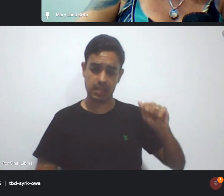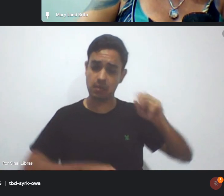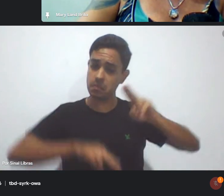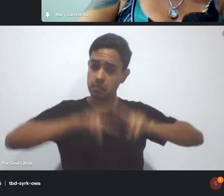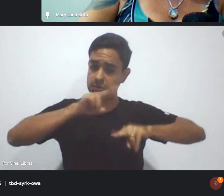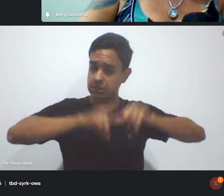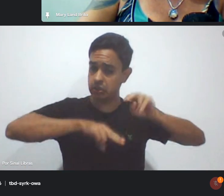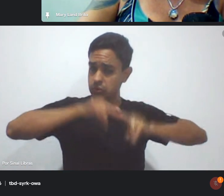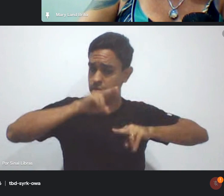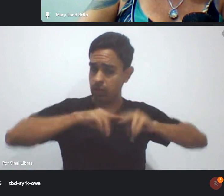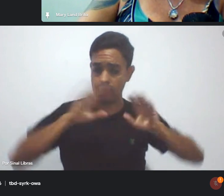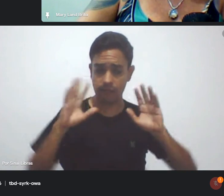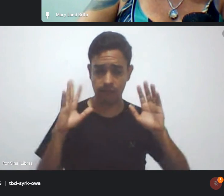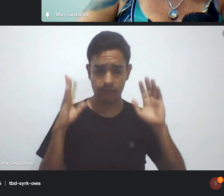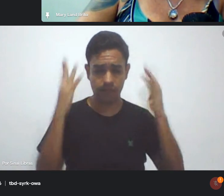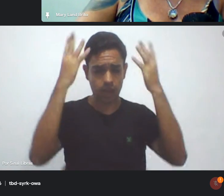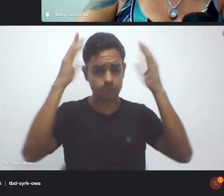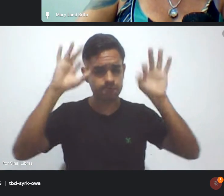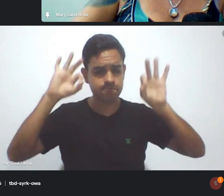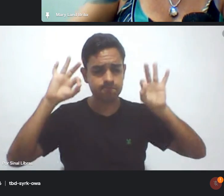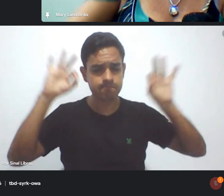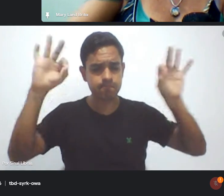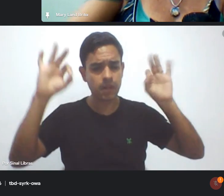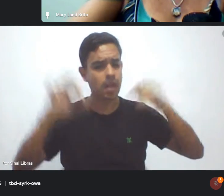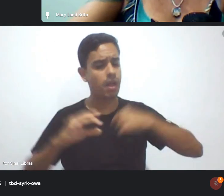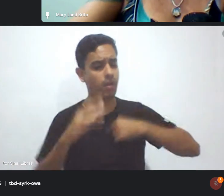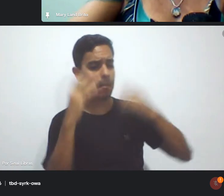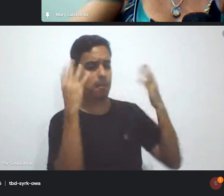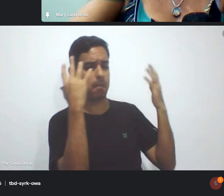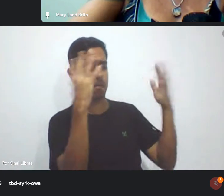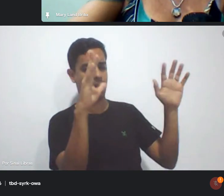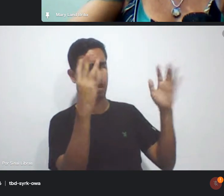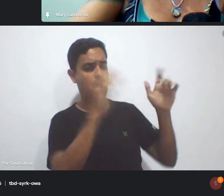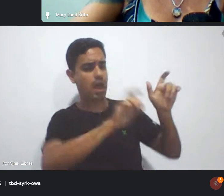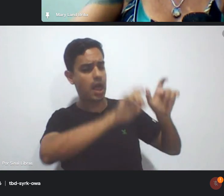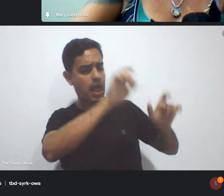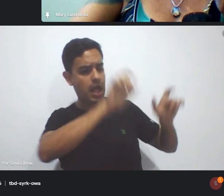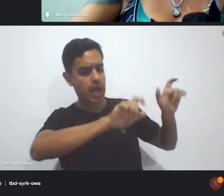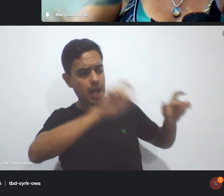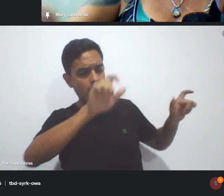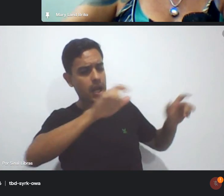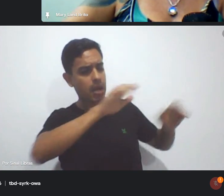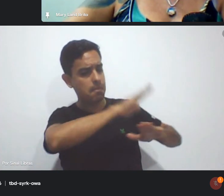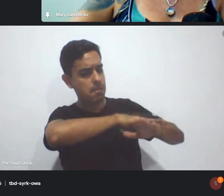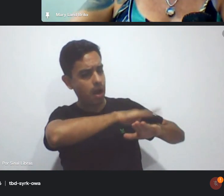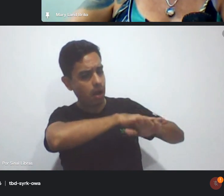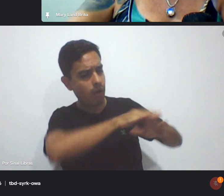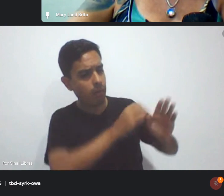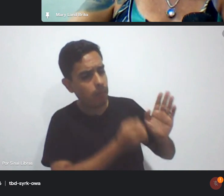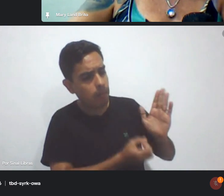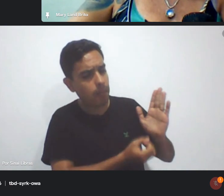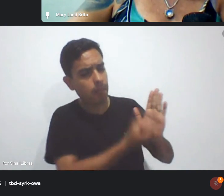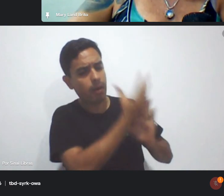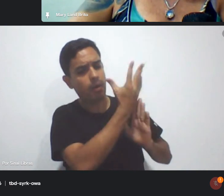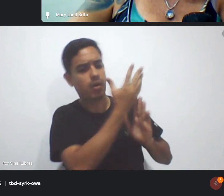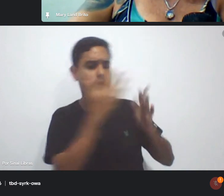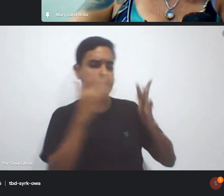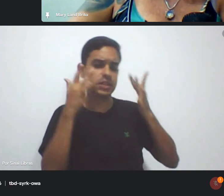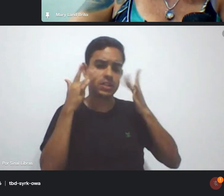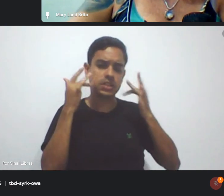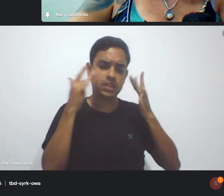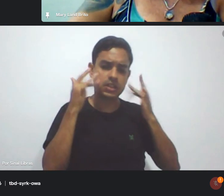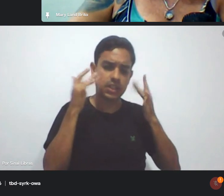eu enalteço os produtores também, pessoas que me ajudam, né? Produtores teatrais, como